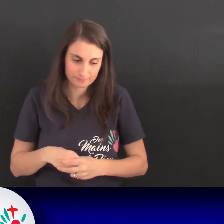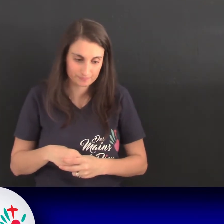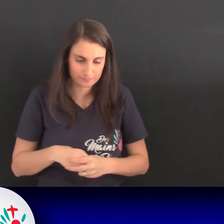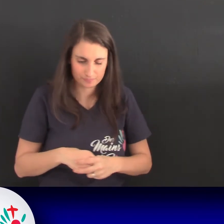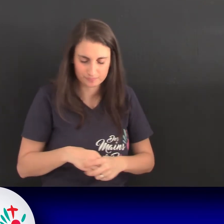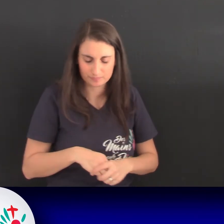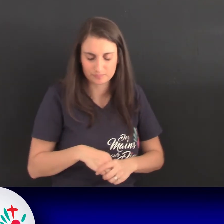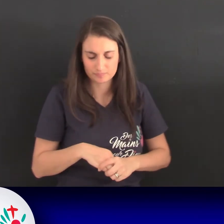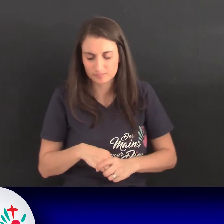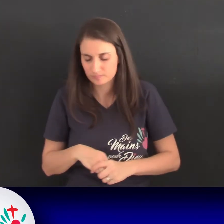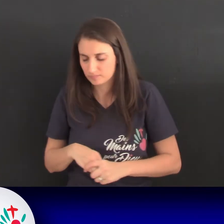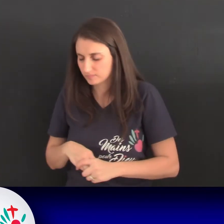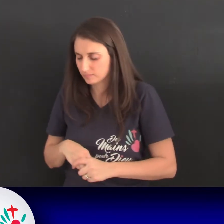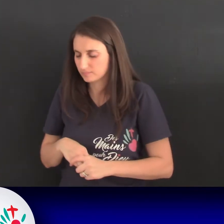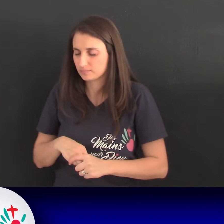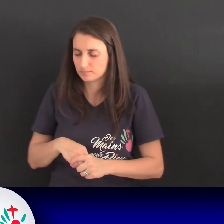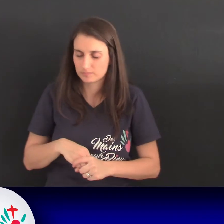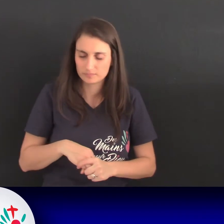digne.